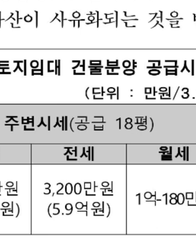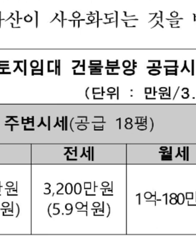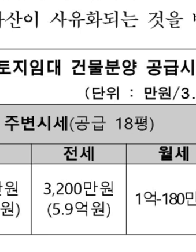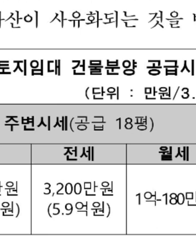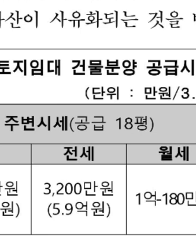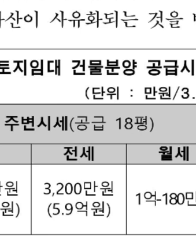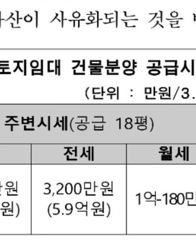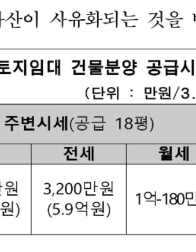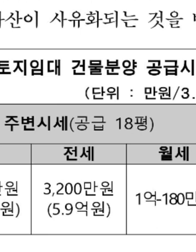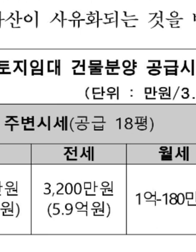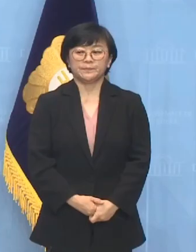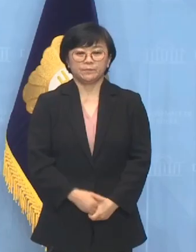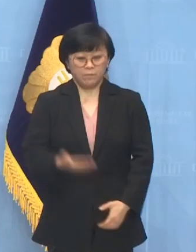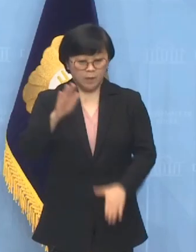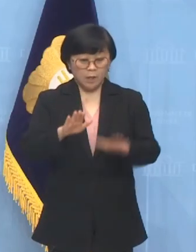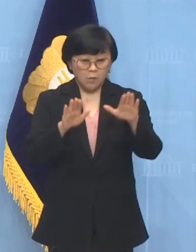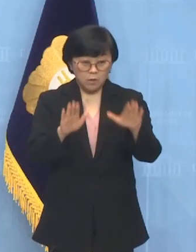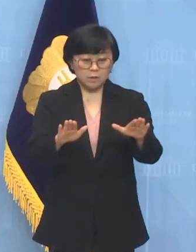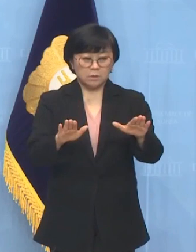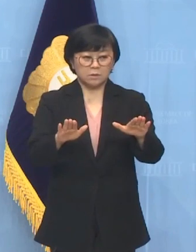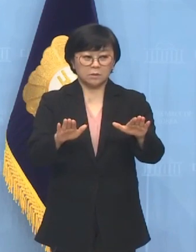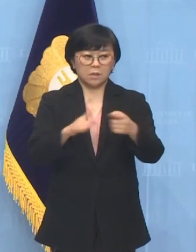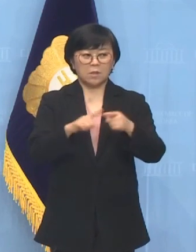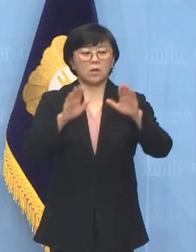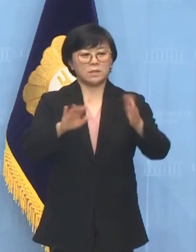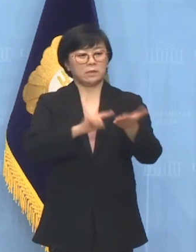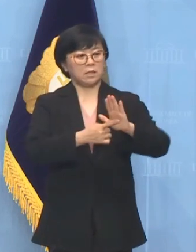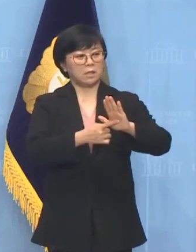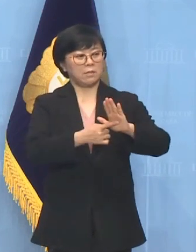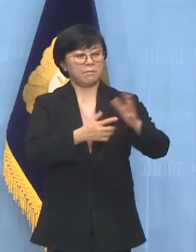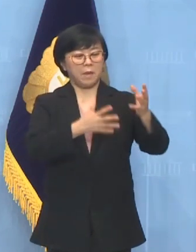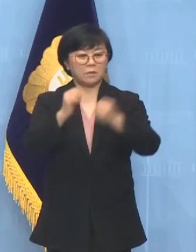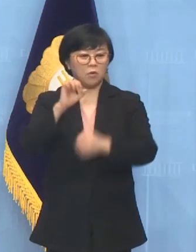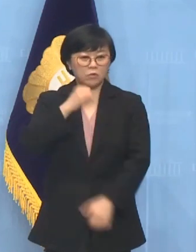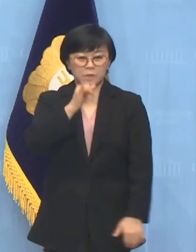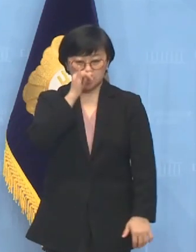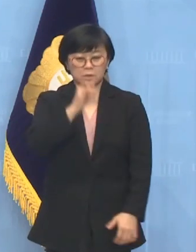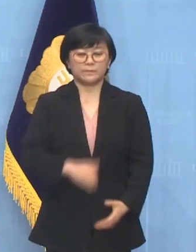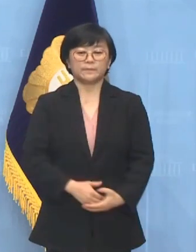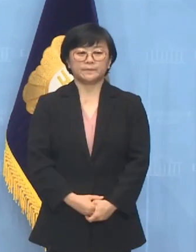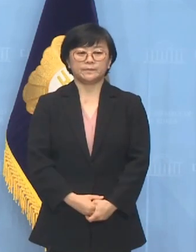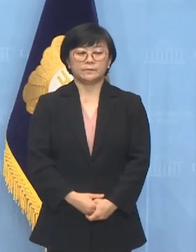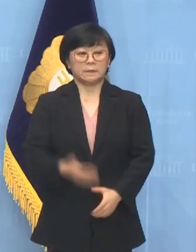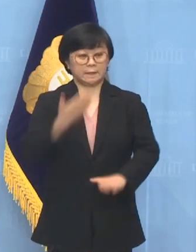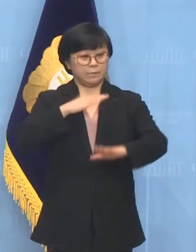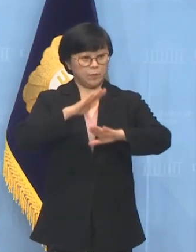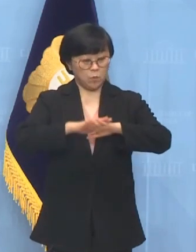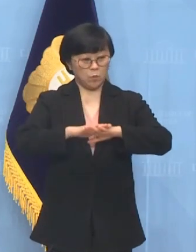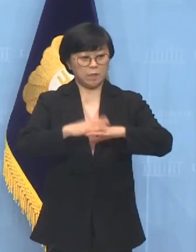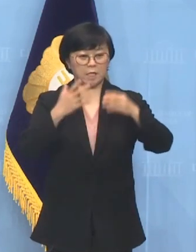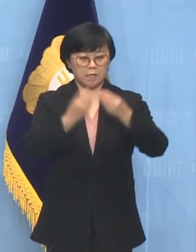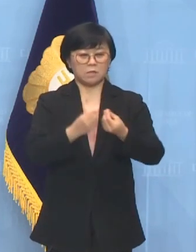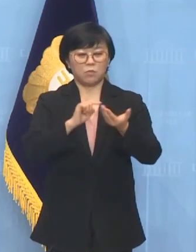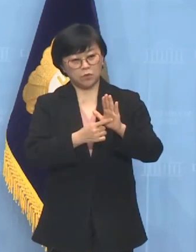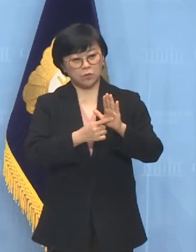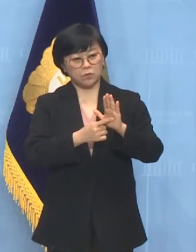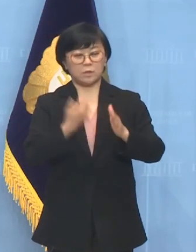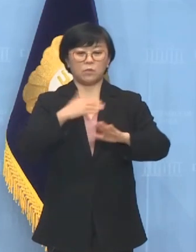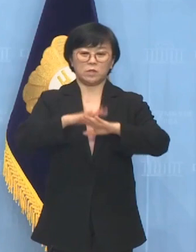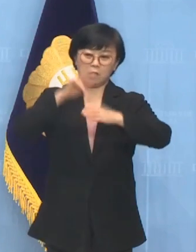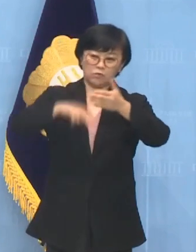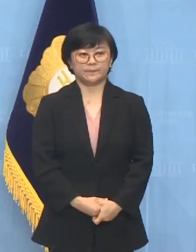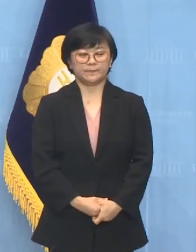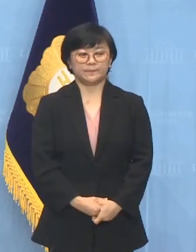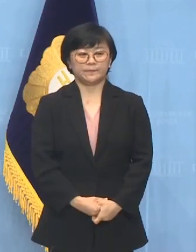것을 보여드리기 위해서 예시를 했습니다. 그러나 현실적으로 이거를 현실화하기는 많은 난관이 있는 건 분명한 사실이고요. 참조용으로 예시를 했다는 걸 참고해